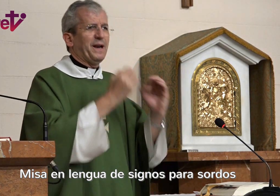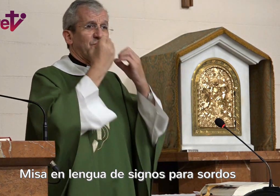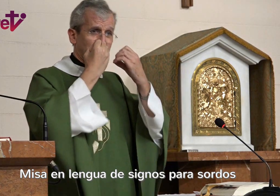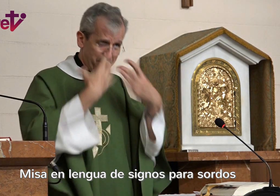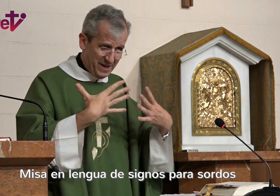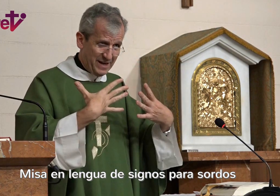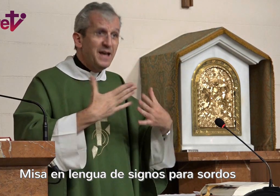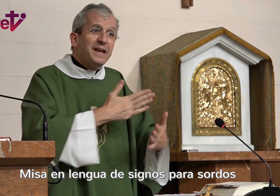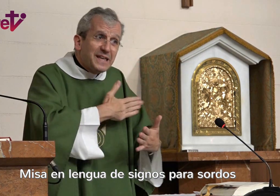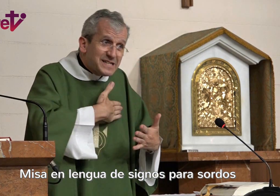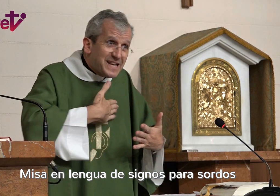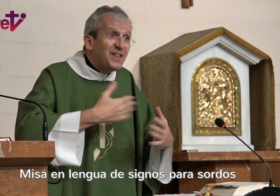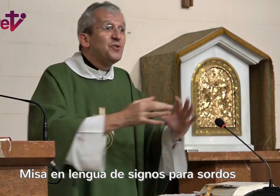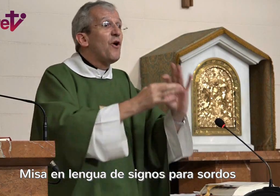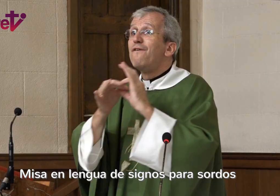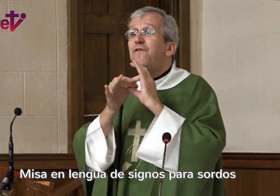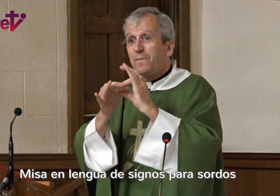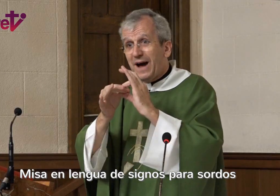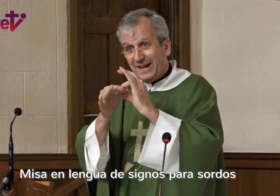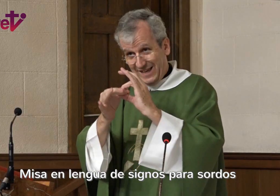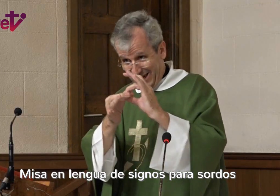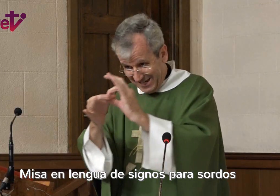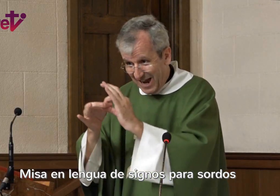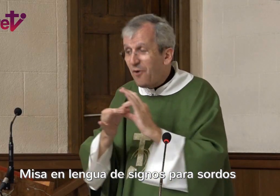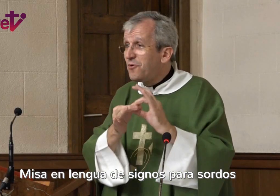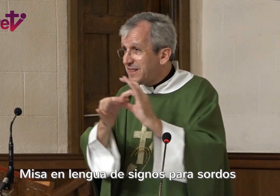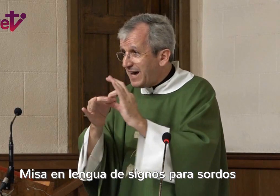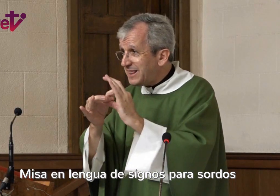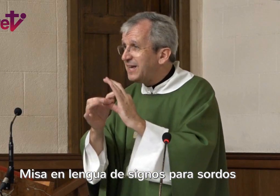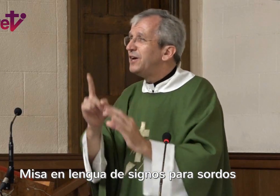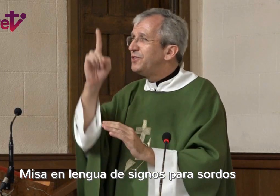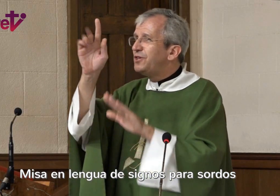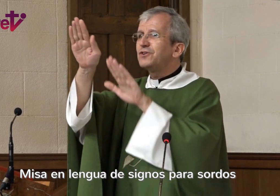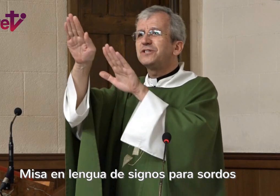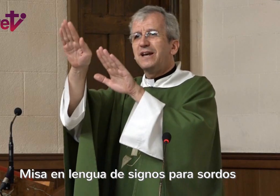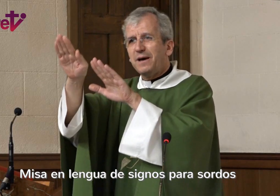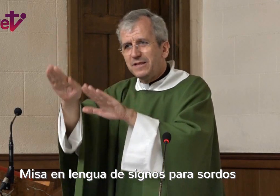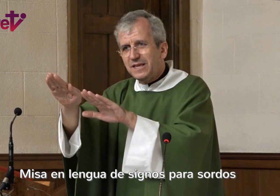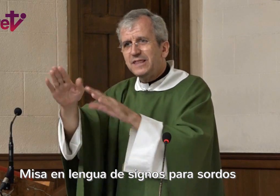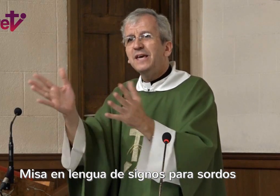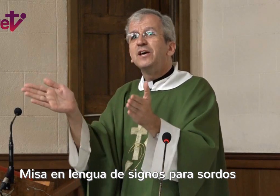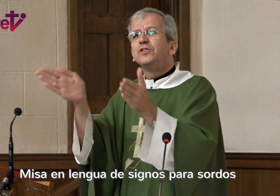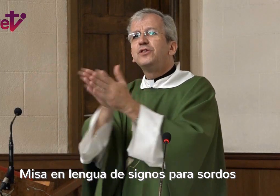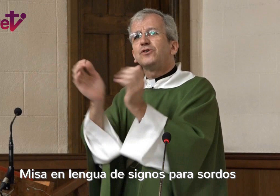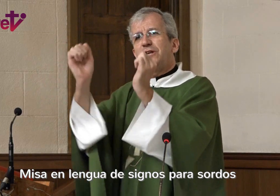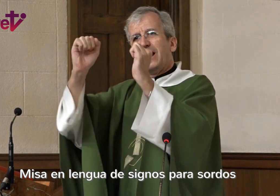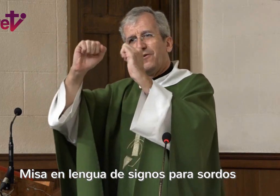preparándose bien que deseando formar esa unidad Dios la bendice Dios la